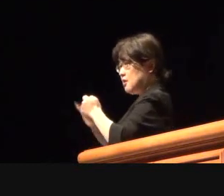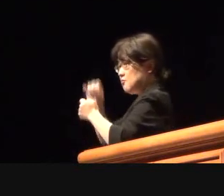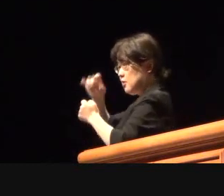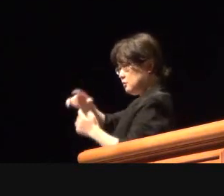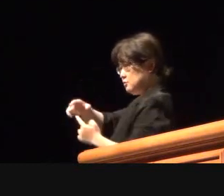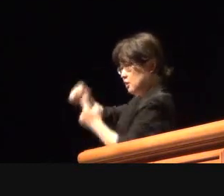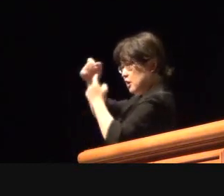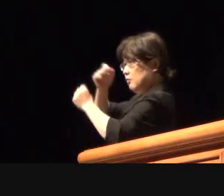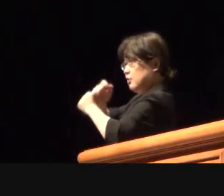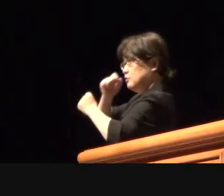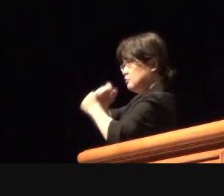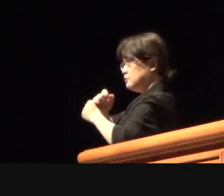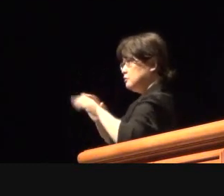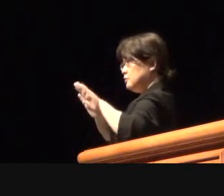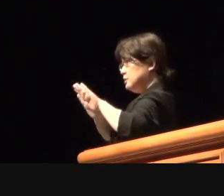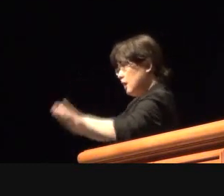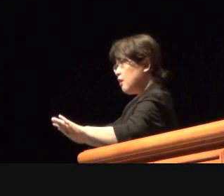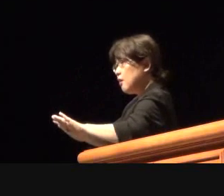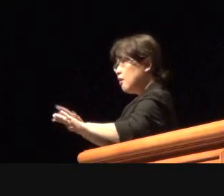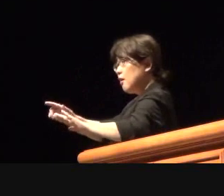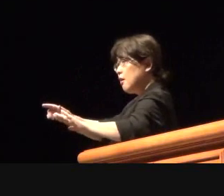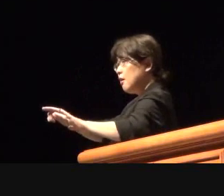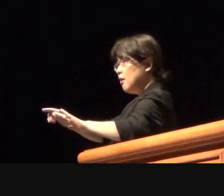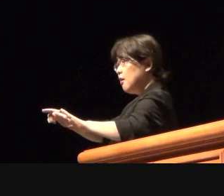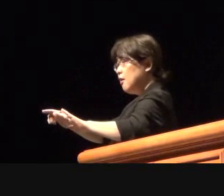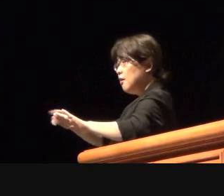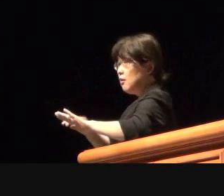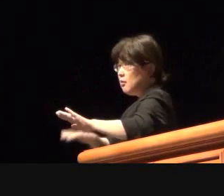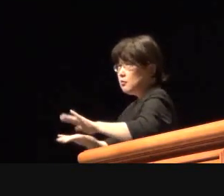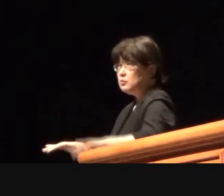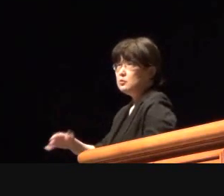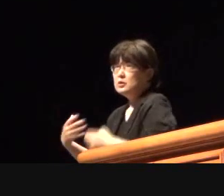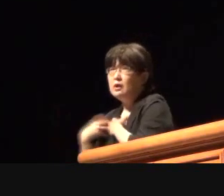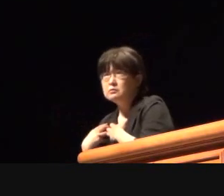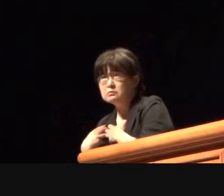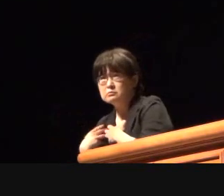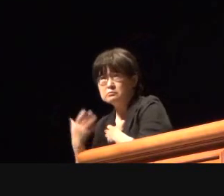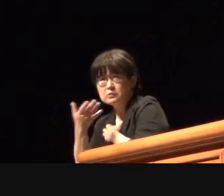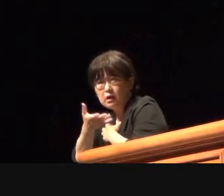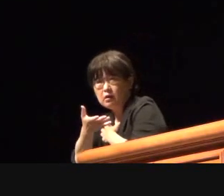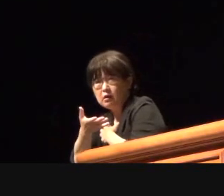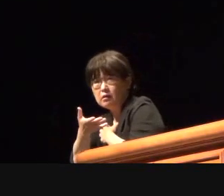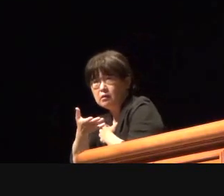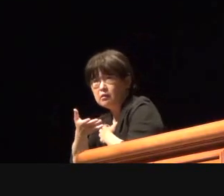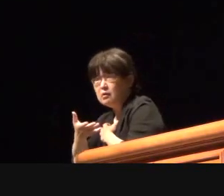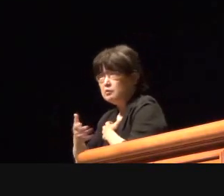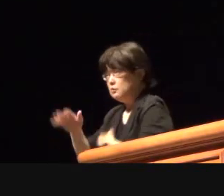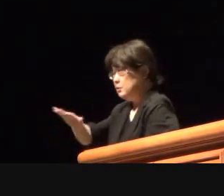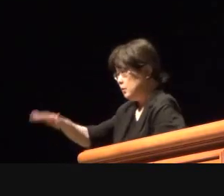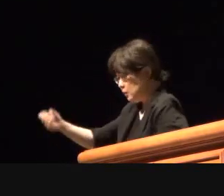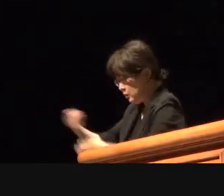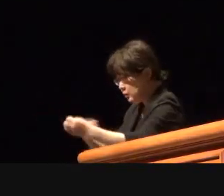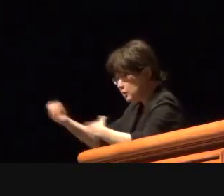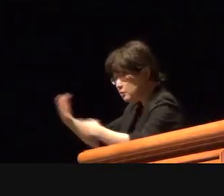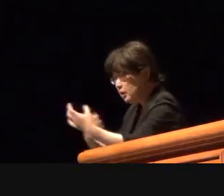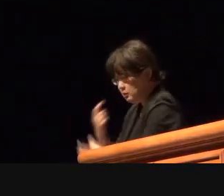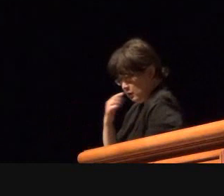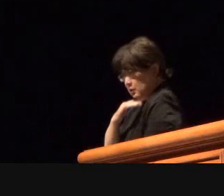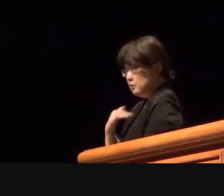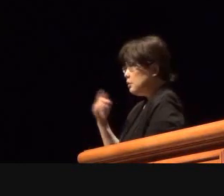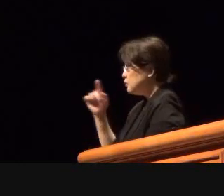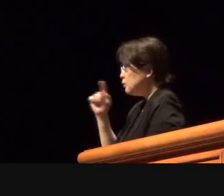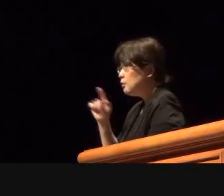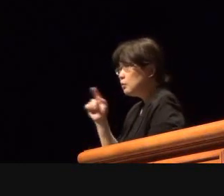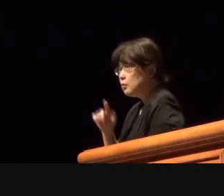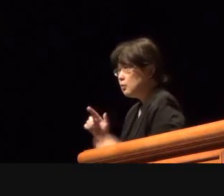っておいて、それを私たちにどうかしろというのですかというこの問いかけに一体私たちは